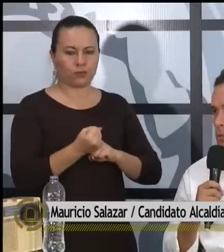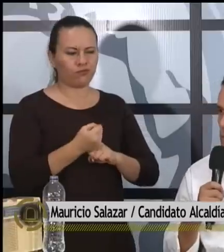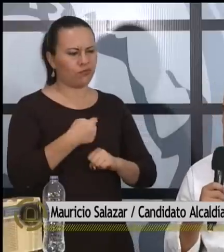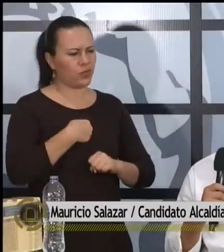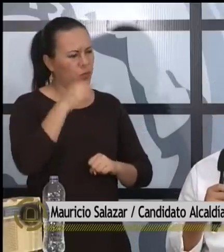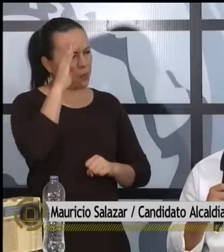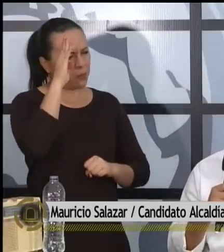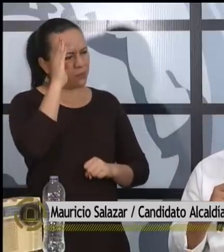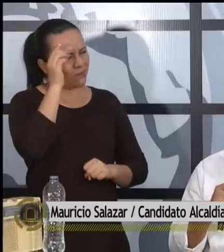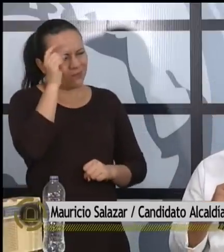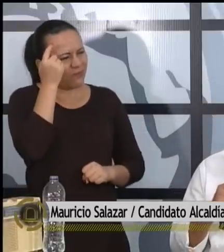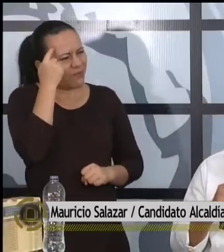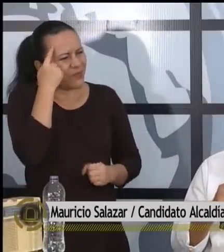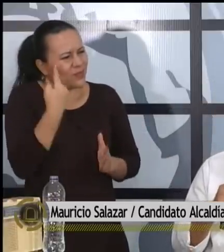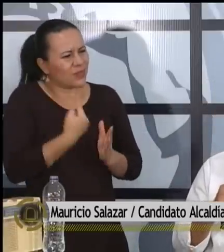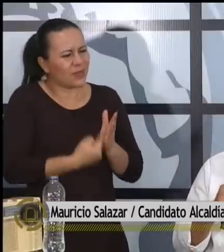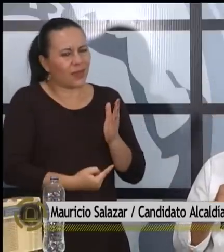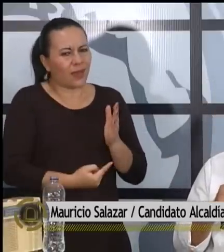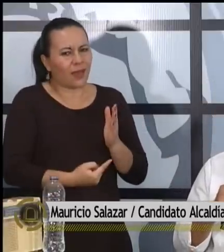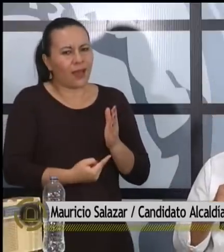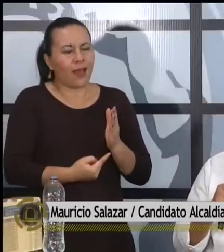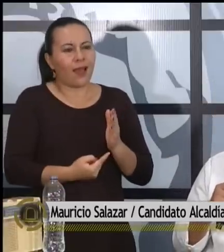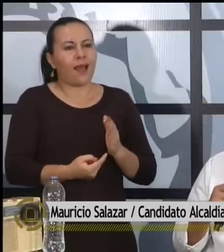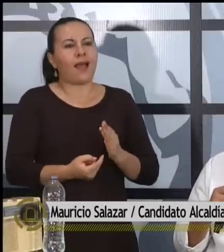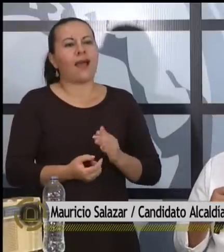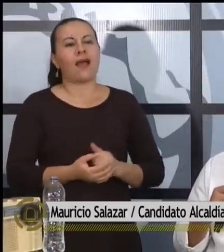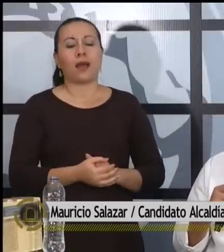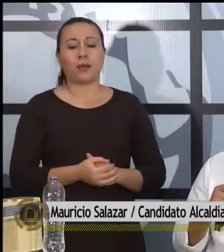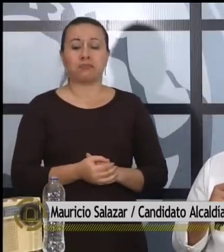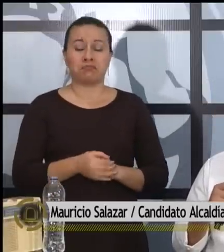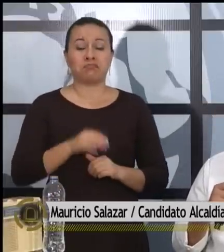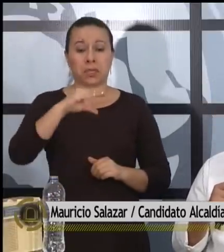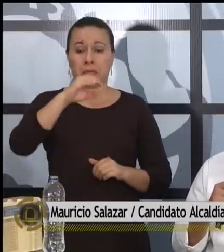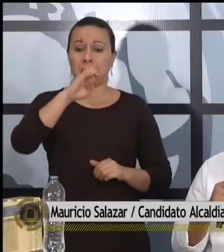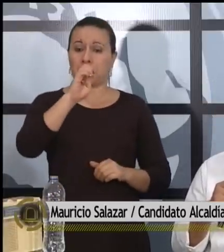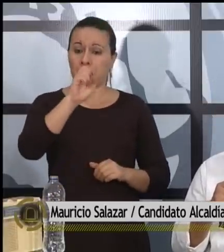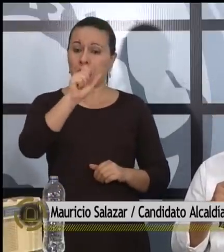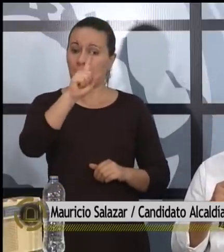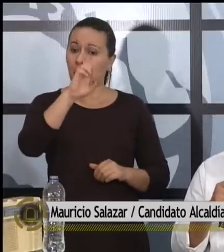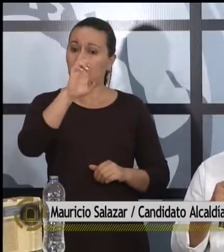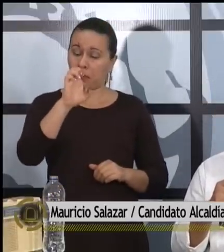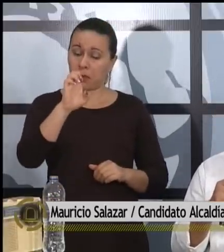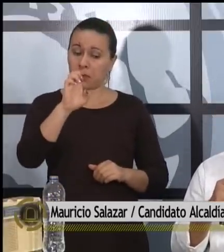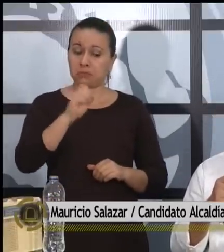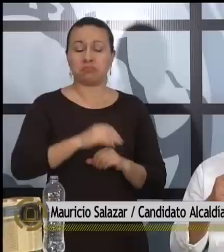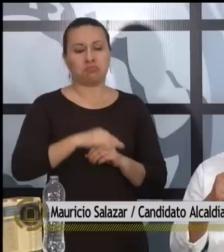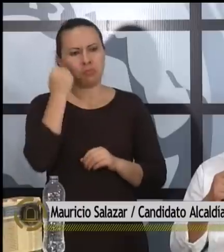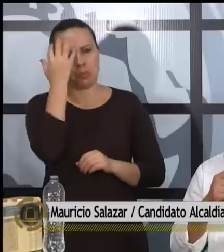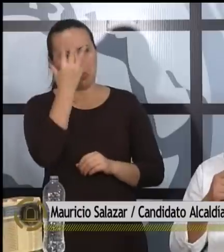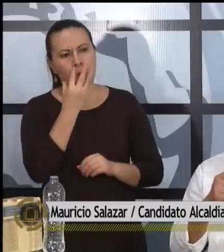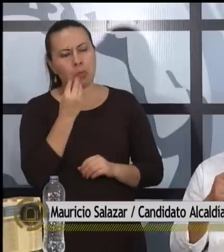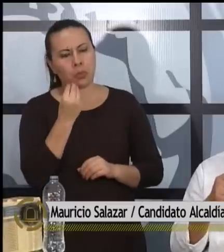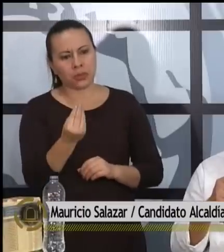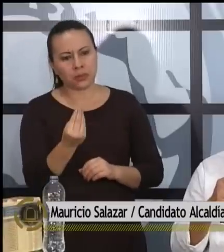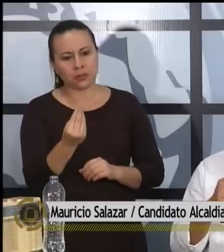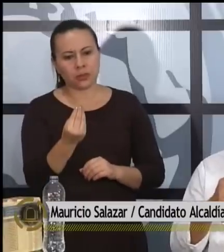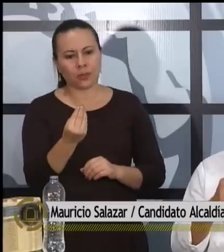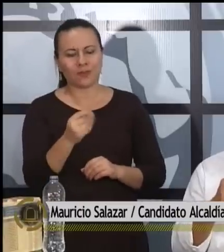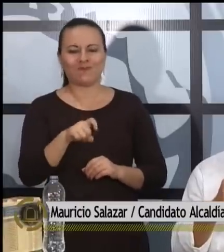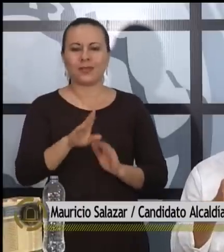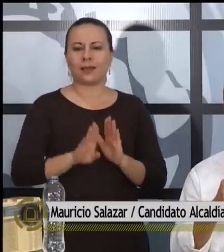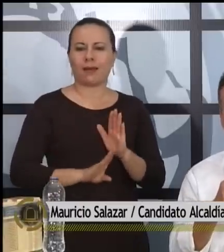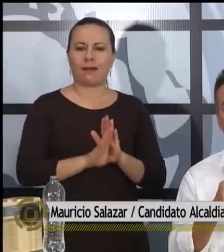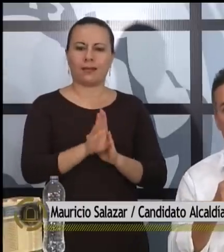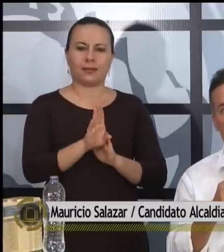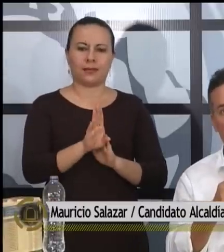yo? Que el megacable es una obra bonita, hay que avanzar, la próxima administración tiene la responsabilidad de